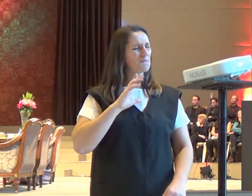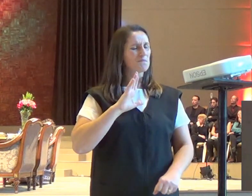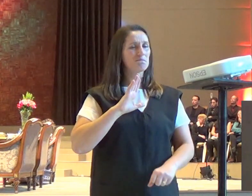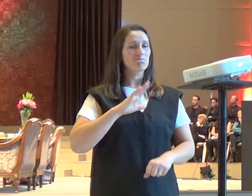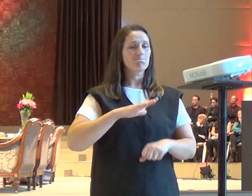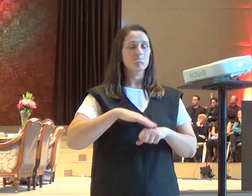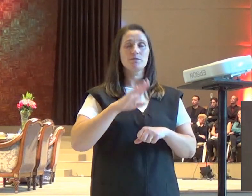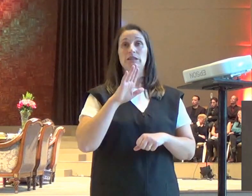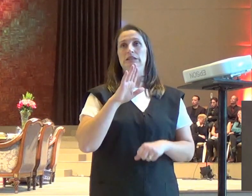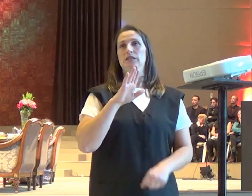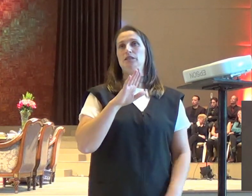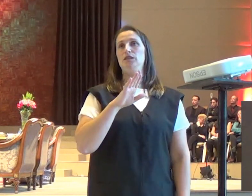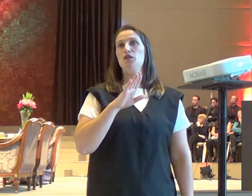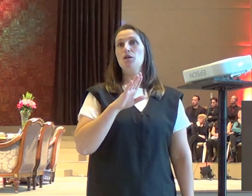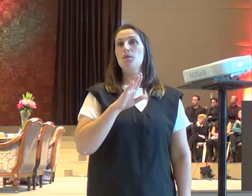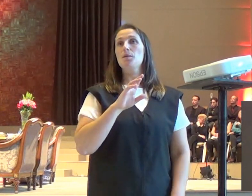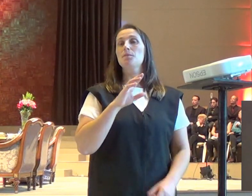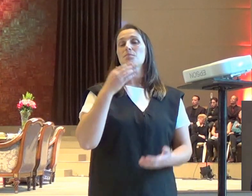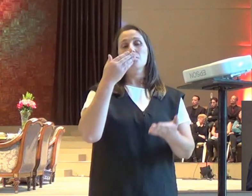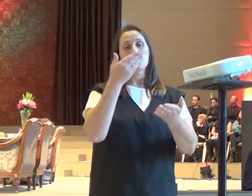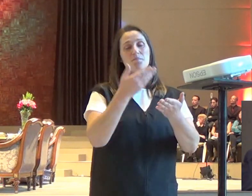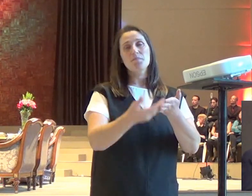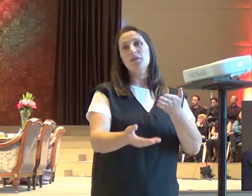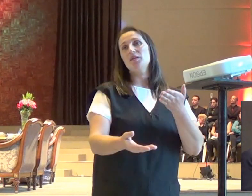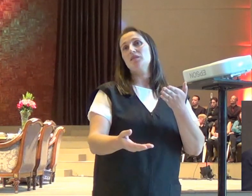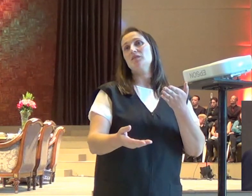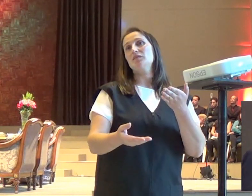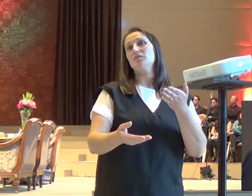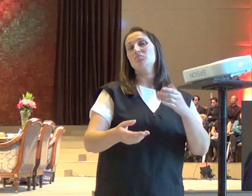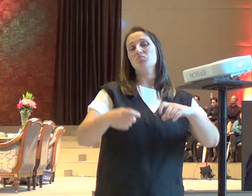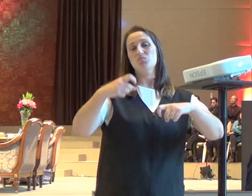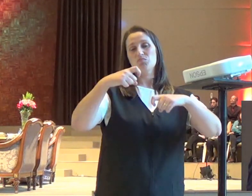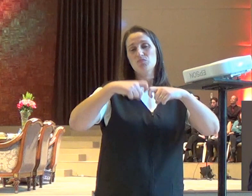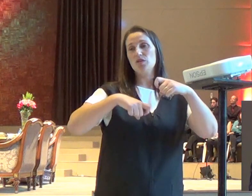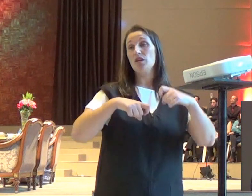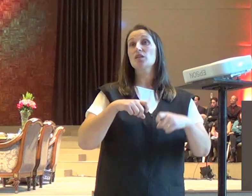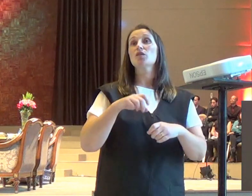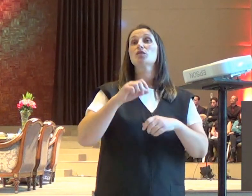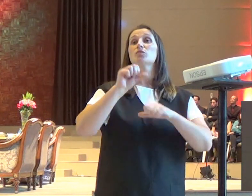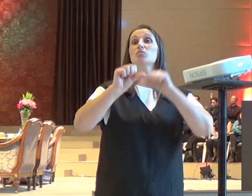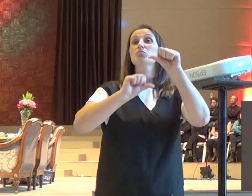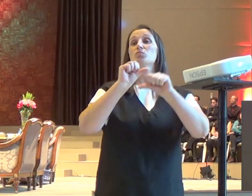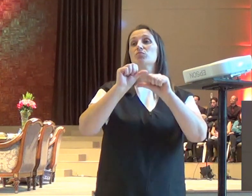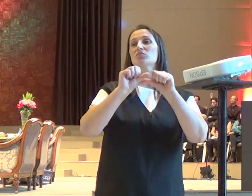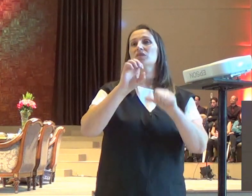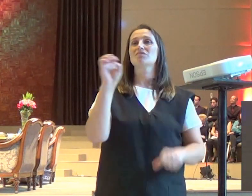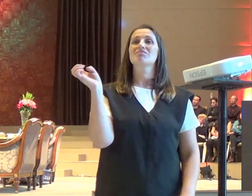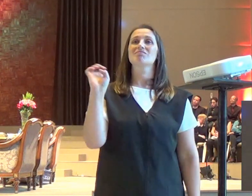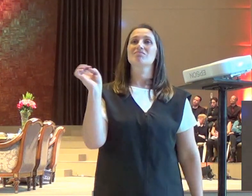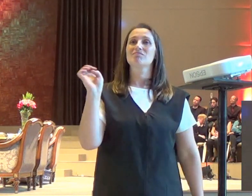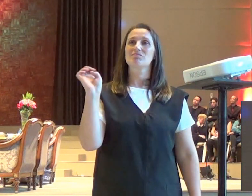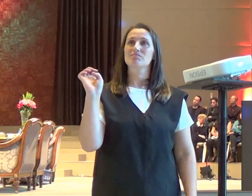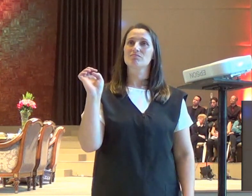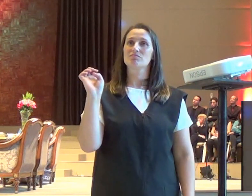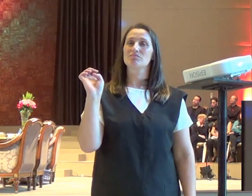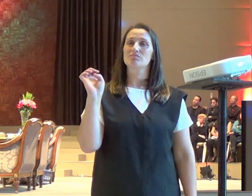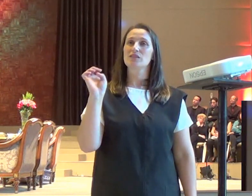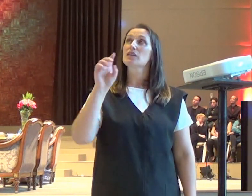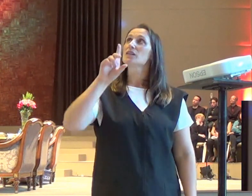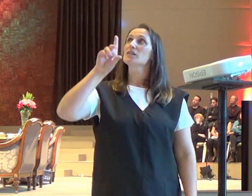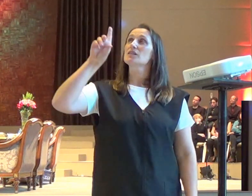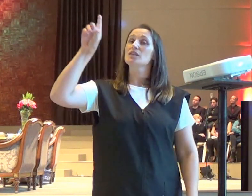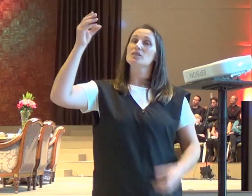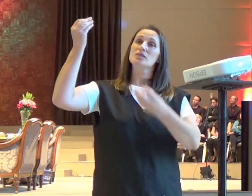e uma delas é essa perda de identidade da sexualidade esse é um processo que